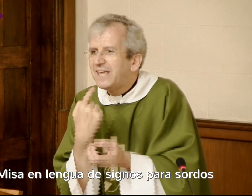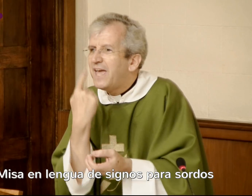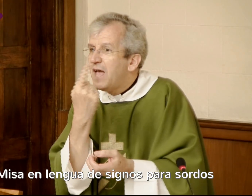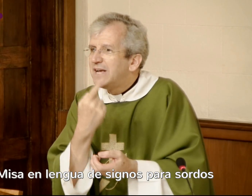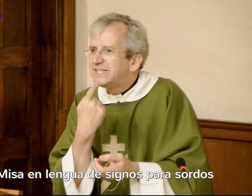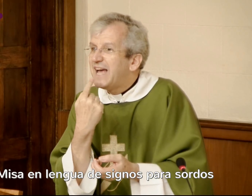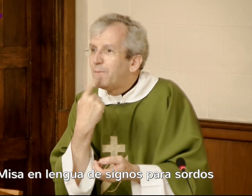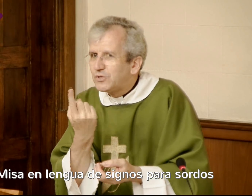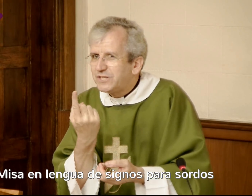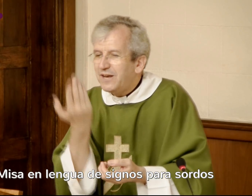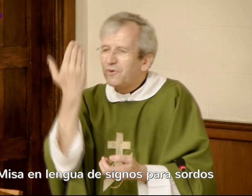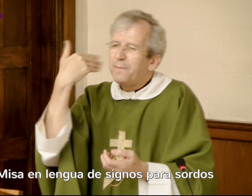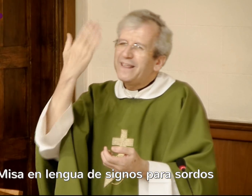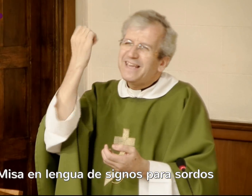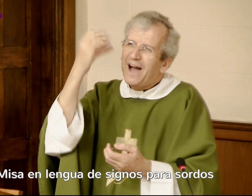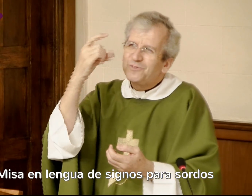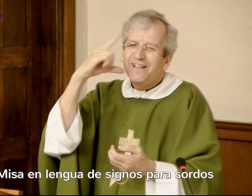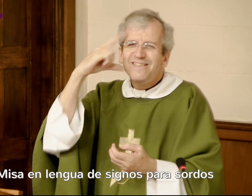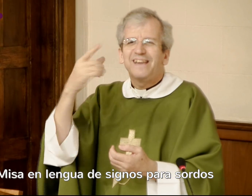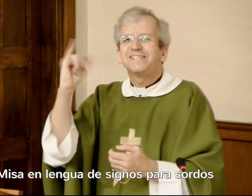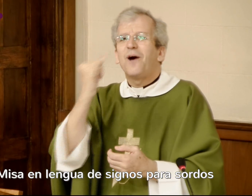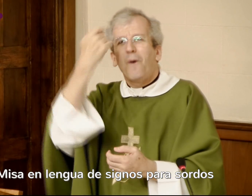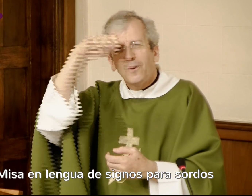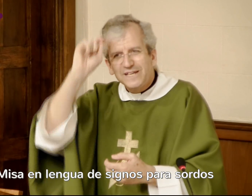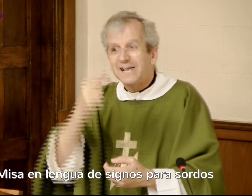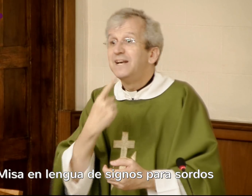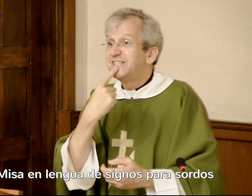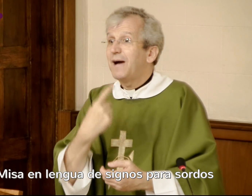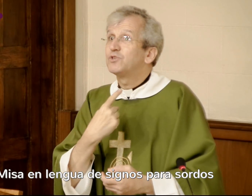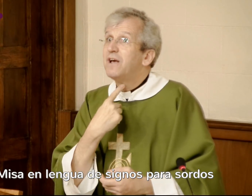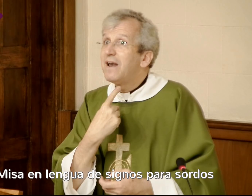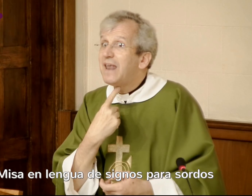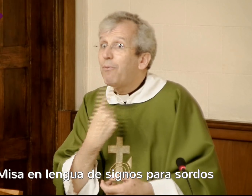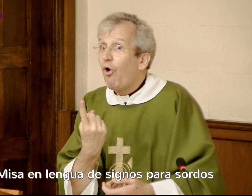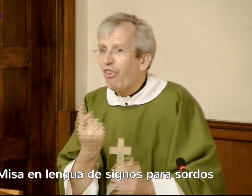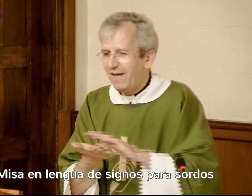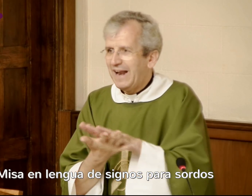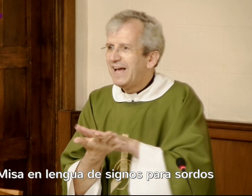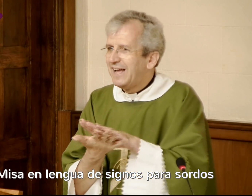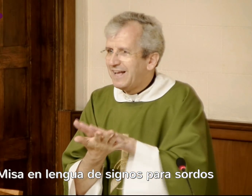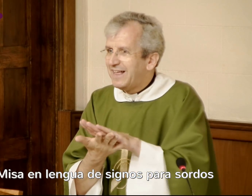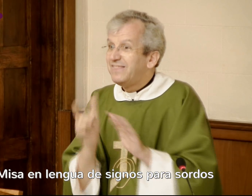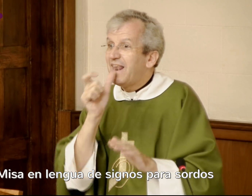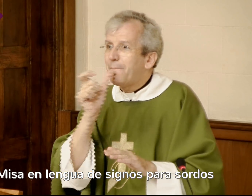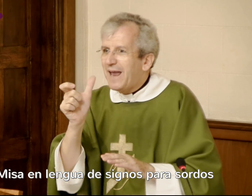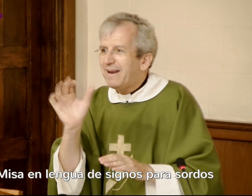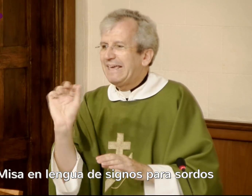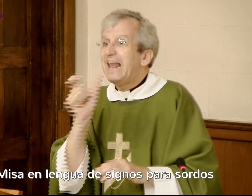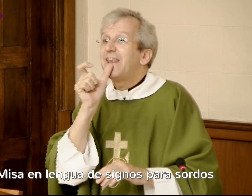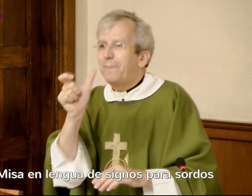que seamos lo que predicamos el día de San Juan Bautista, seamos la voz de la palabra, que la